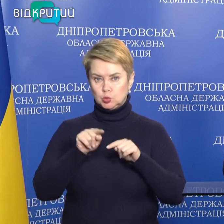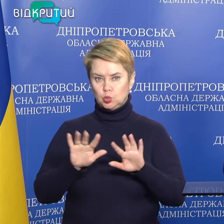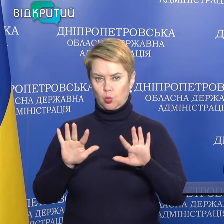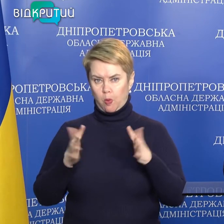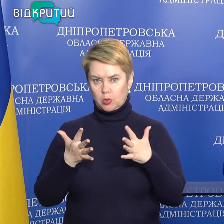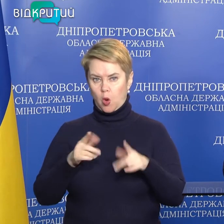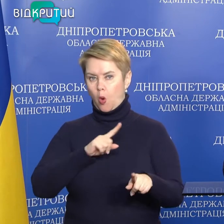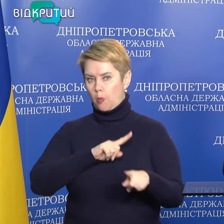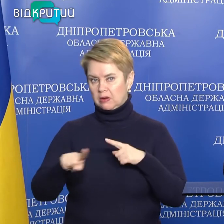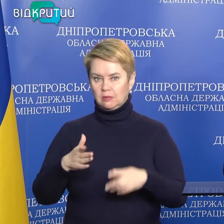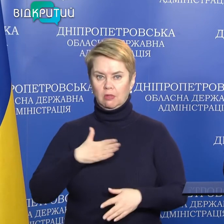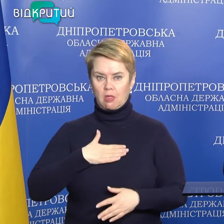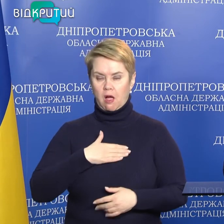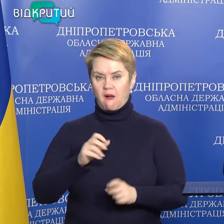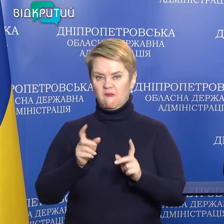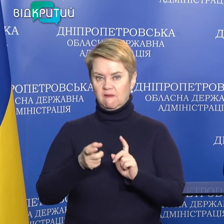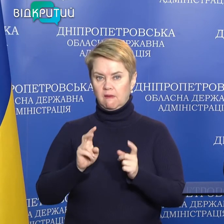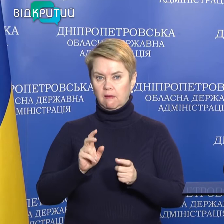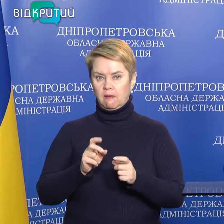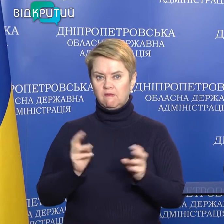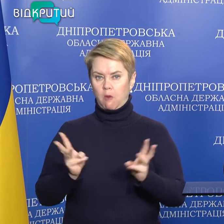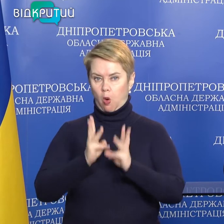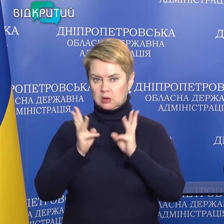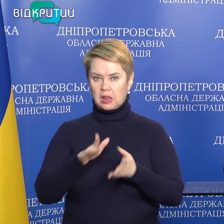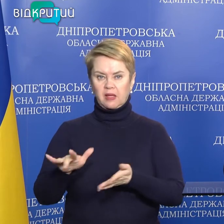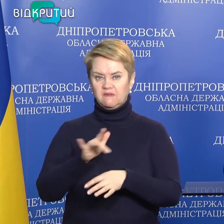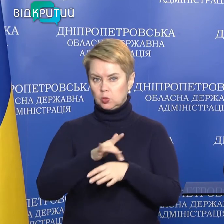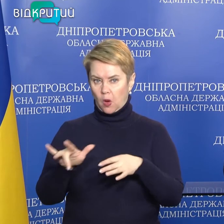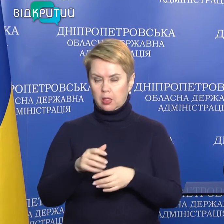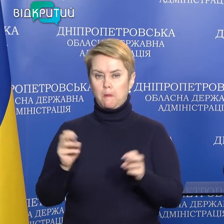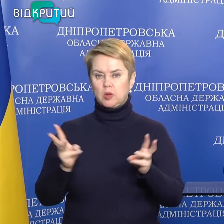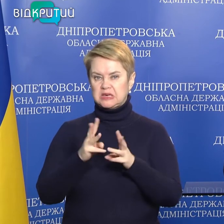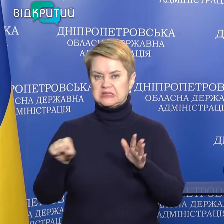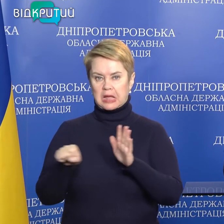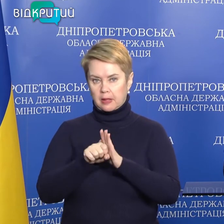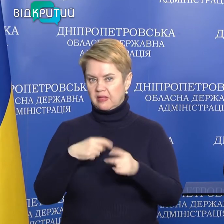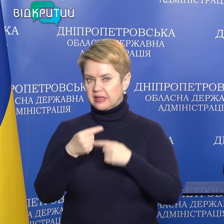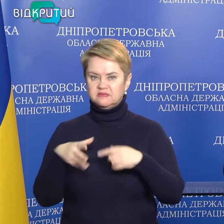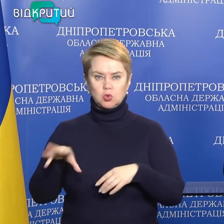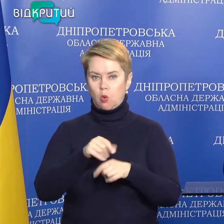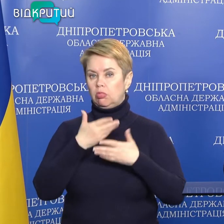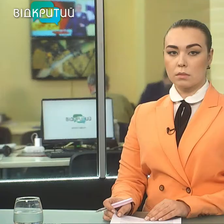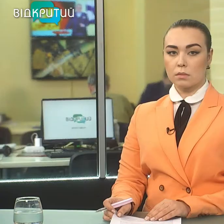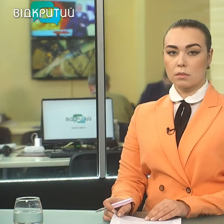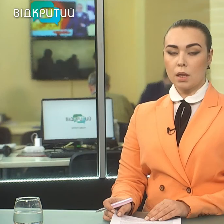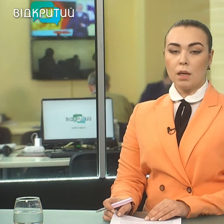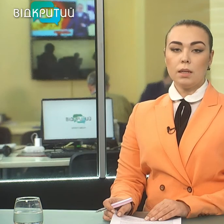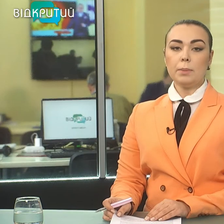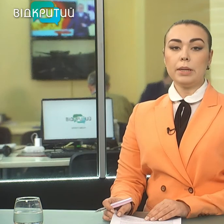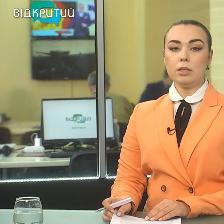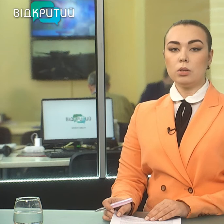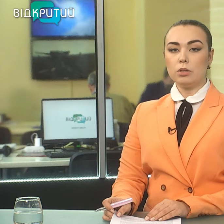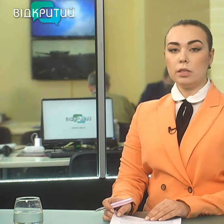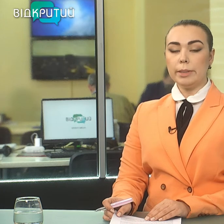подію оперативно наші вогнеборці ліквідували, загиблих та постраждалих внаслідок цього всього немає.